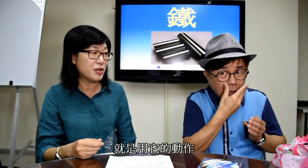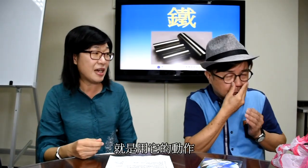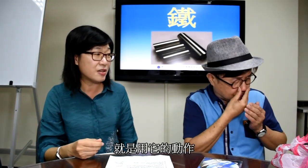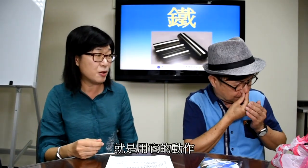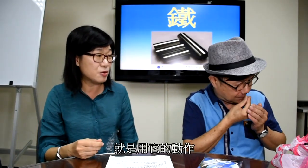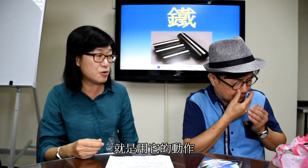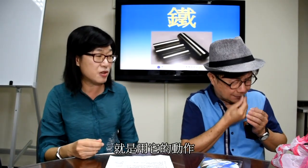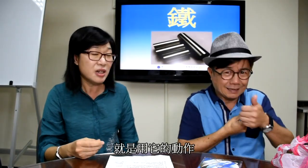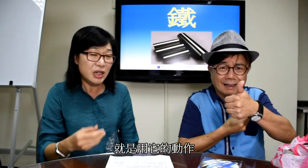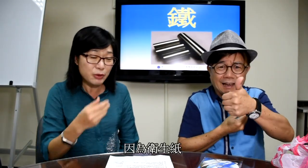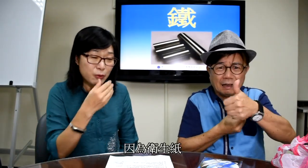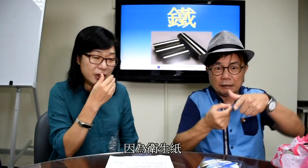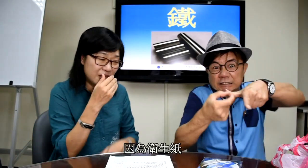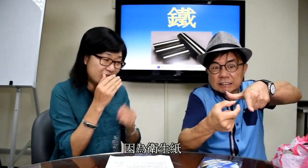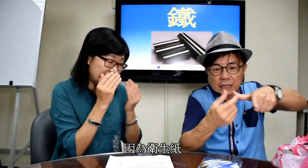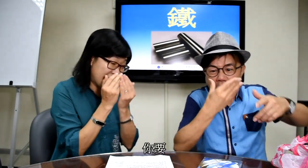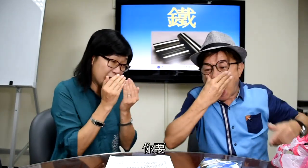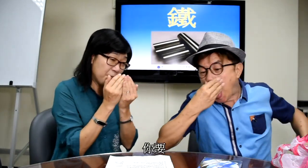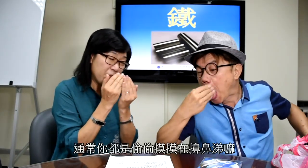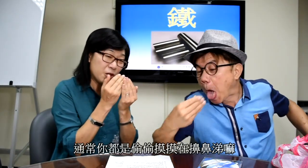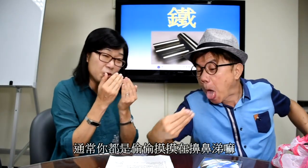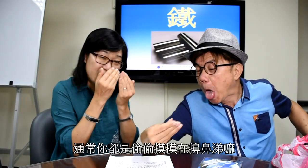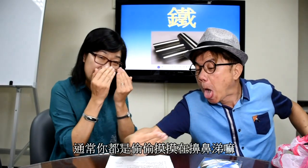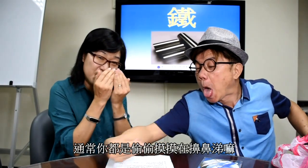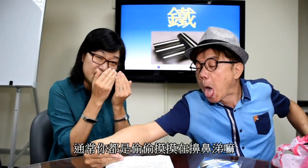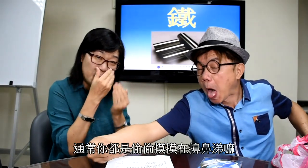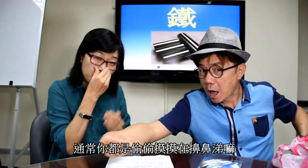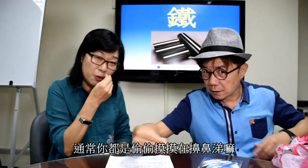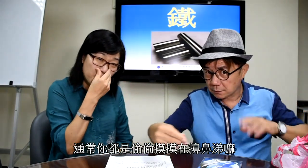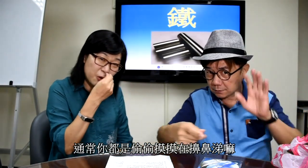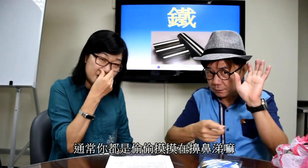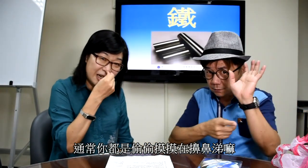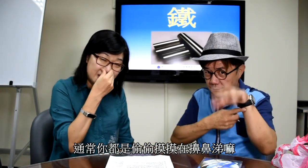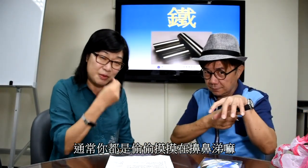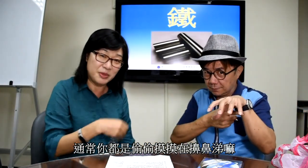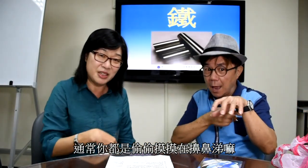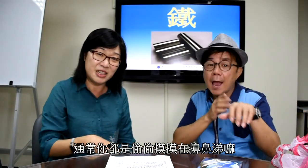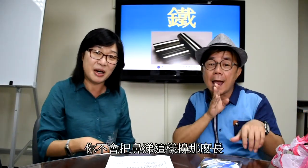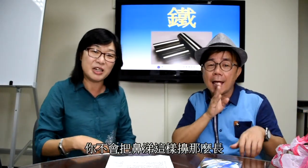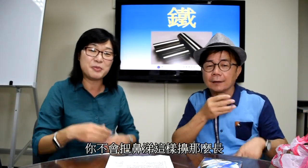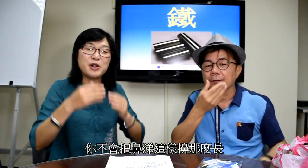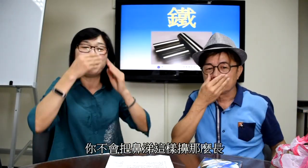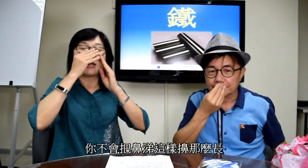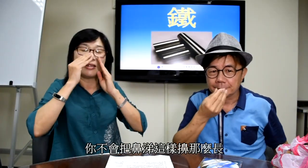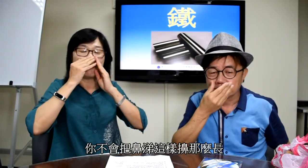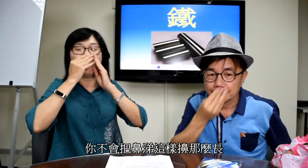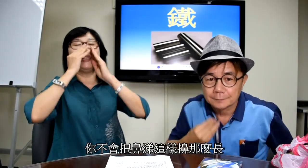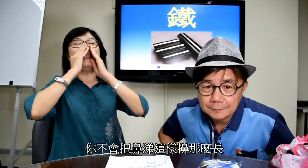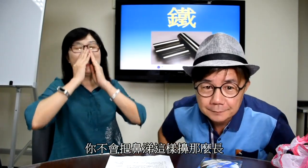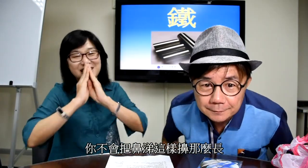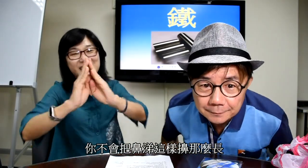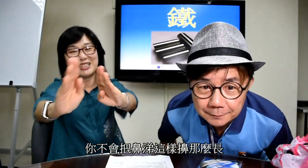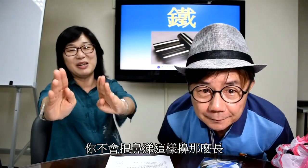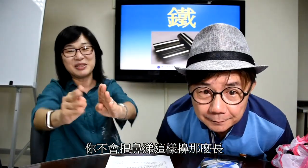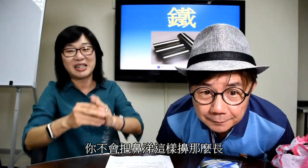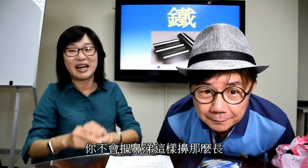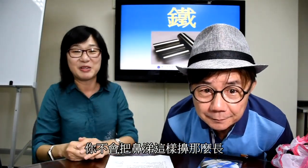它的动作，因为卫生纸你要通常你都是偷偷摸摸在洗鼻涕嘛，你不会把鼻涕这样洗那么长，对不